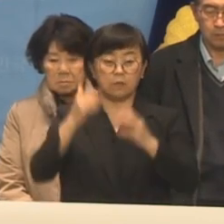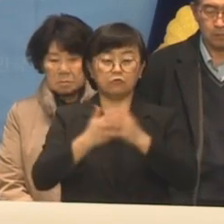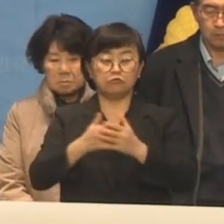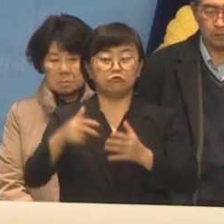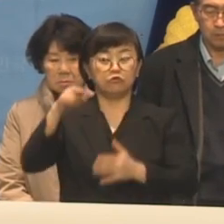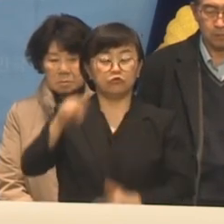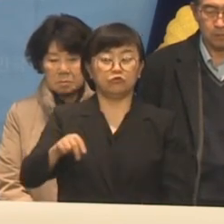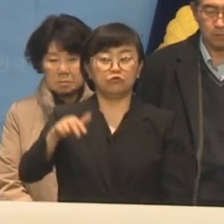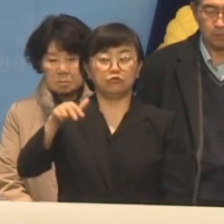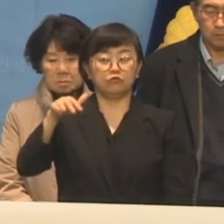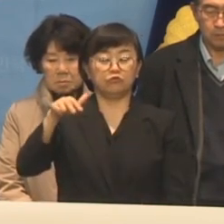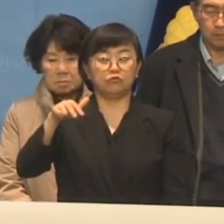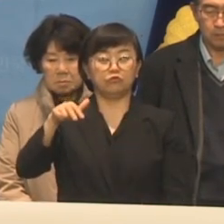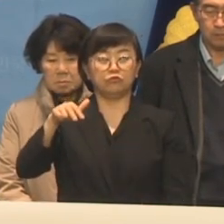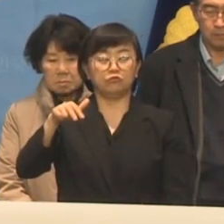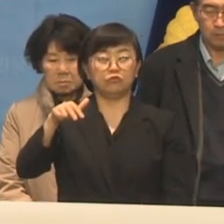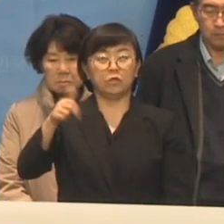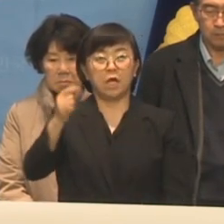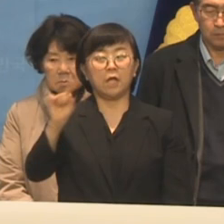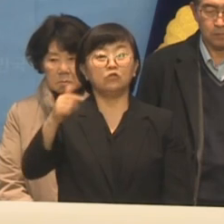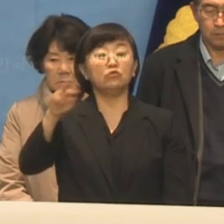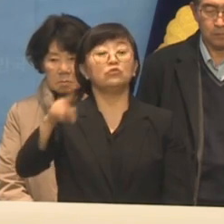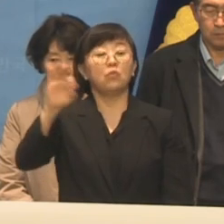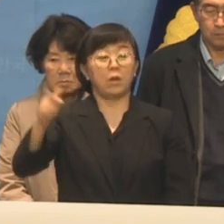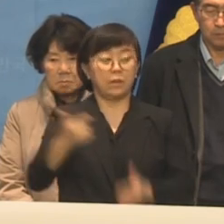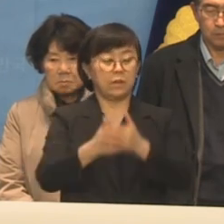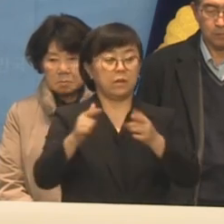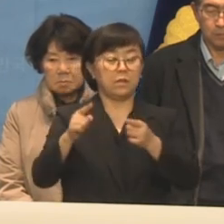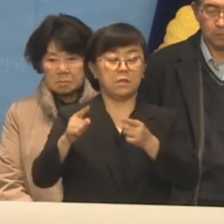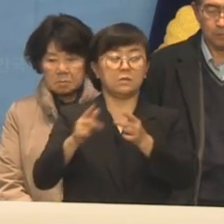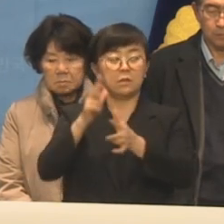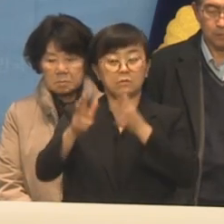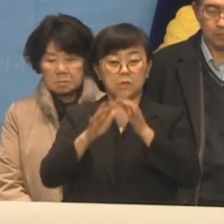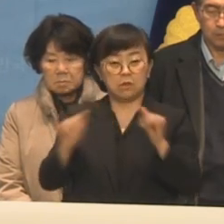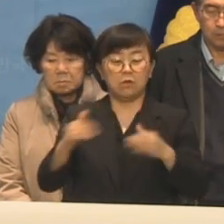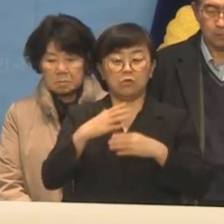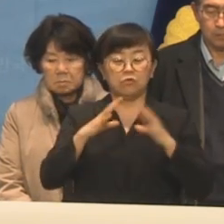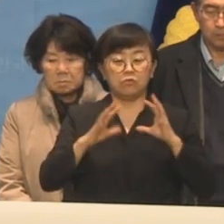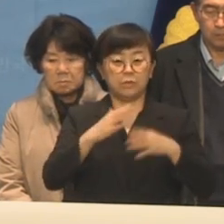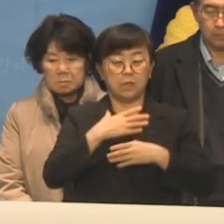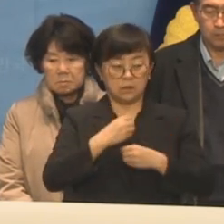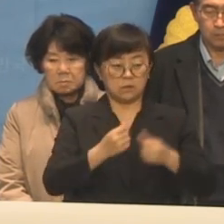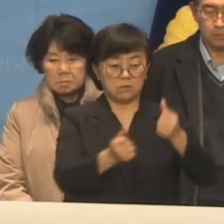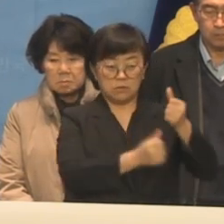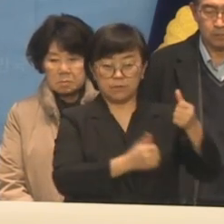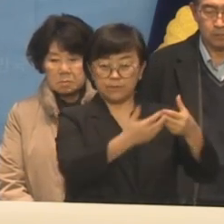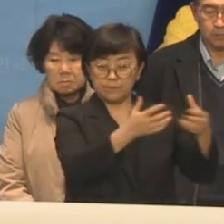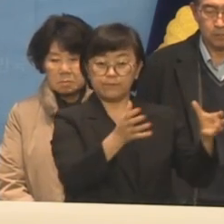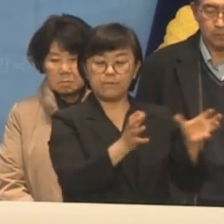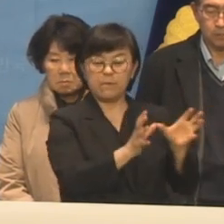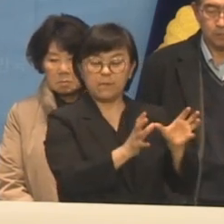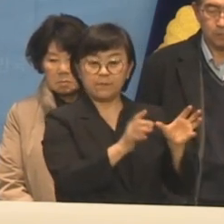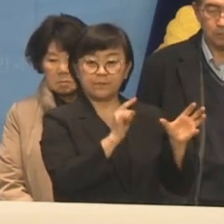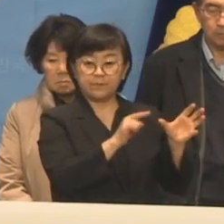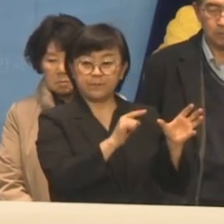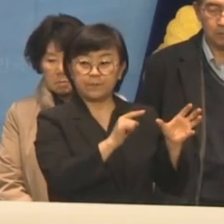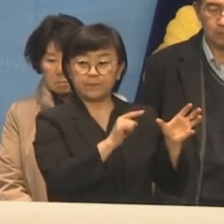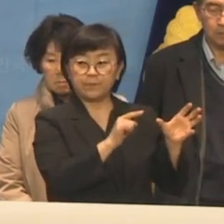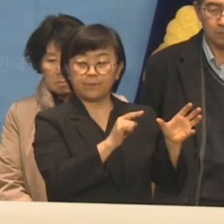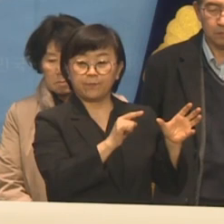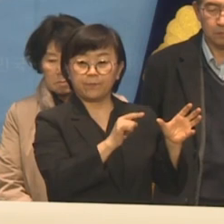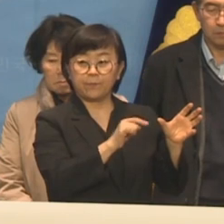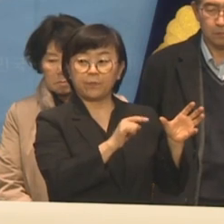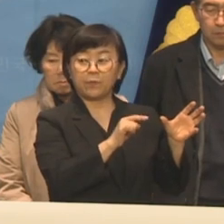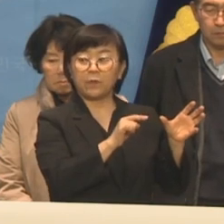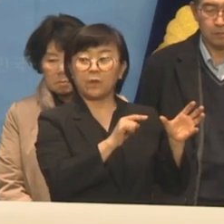한국수력원자력 주식회사인 월성원전 사업자와 국민안전과 원전 안전을 지켜야 될 원자력 안전위원회는